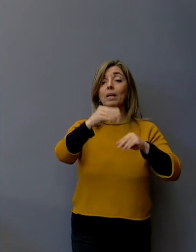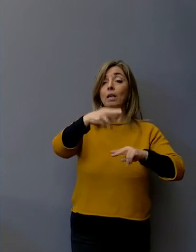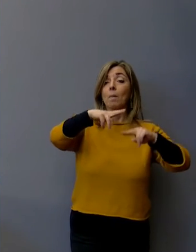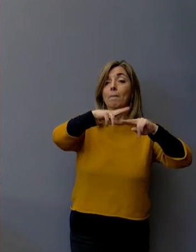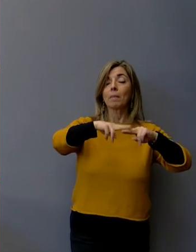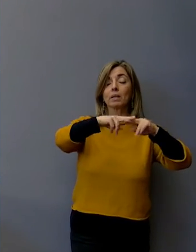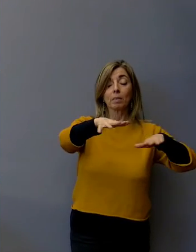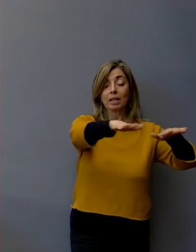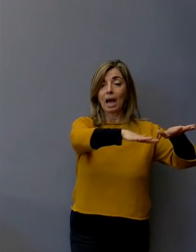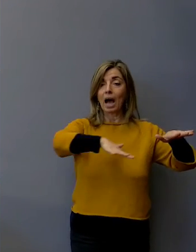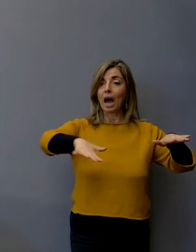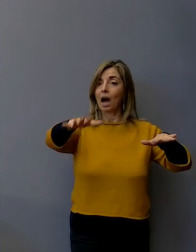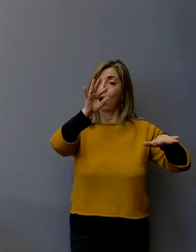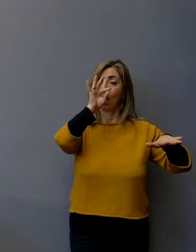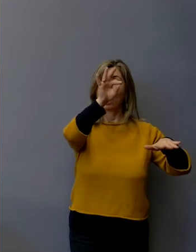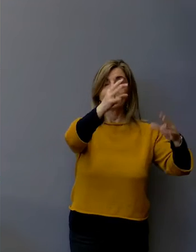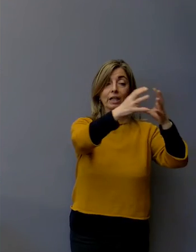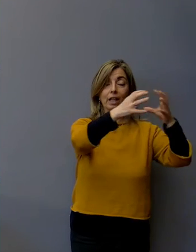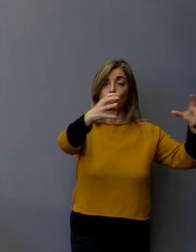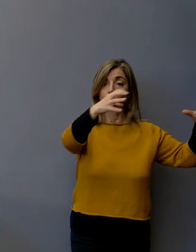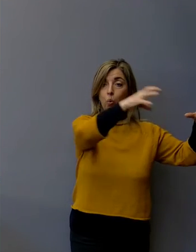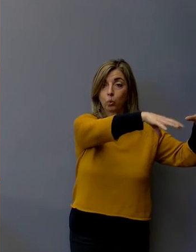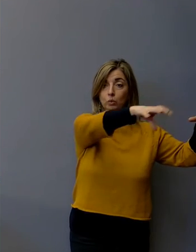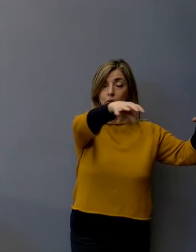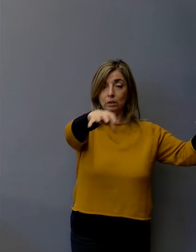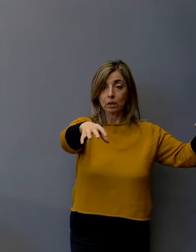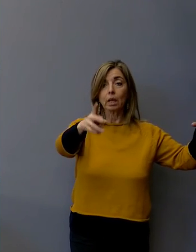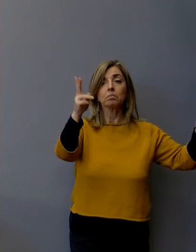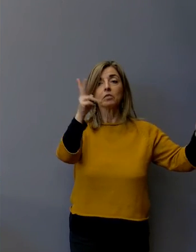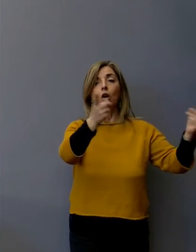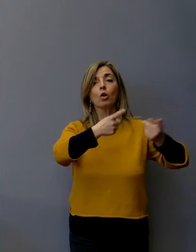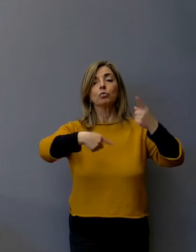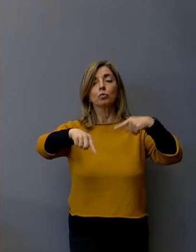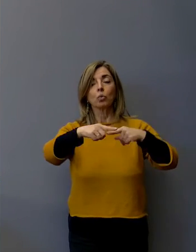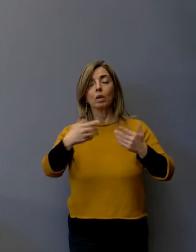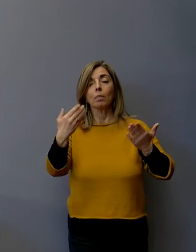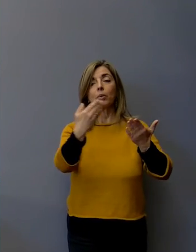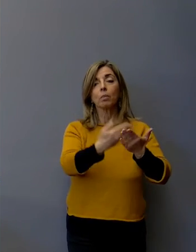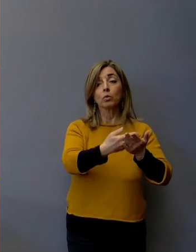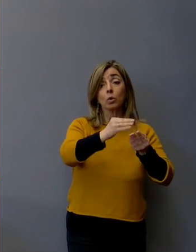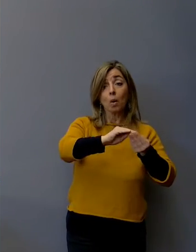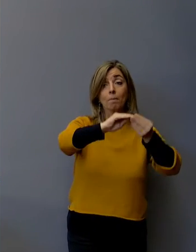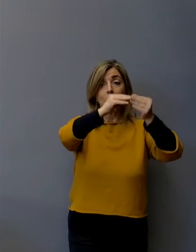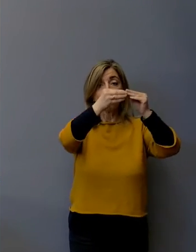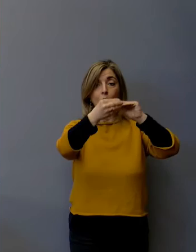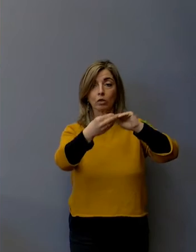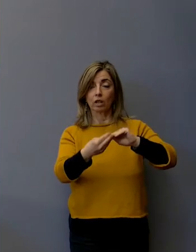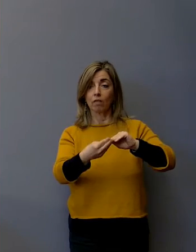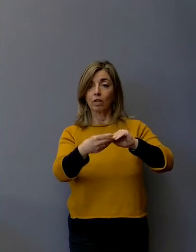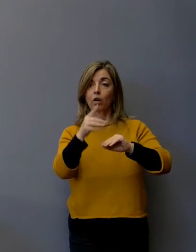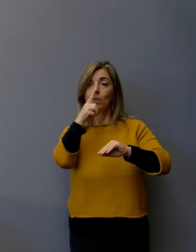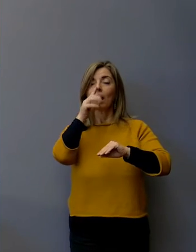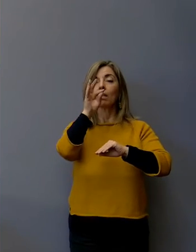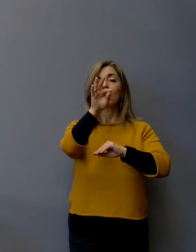industriale ci preoccupa che la giunta ci abbia proposto una modifica per perché la destinazione sia aree